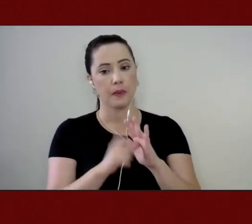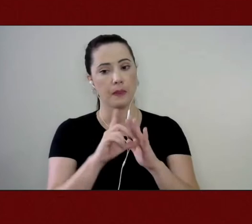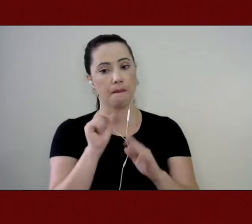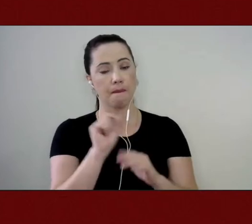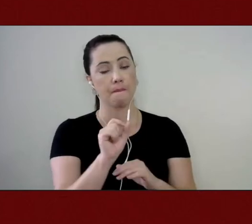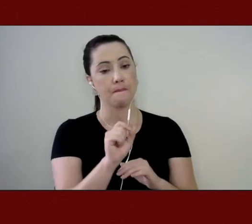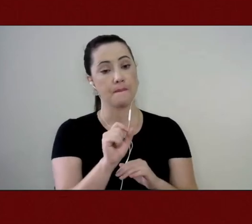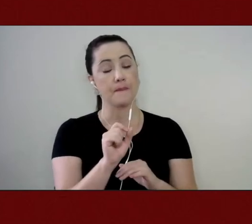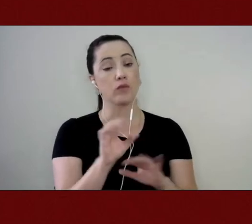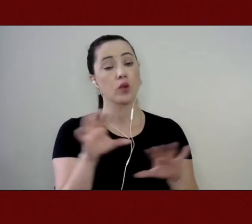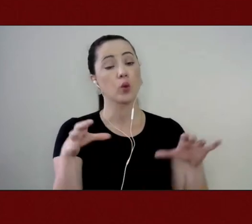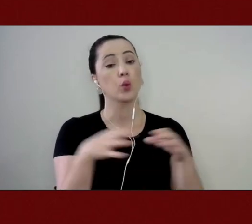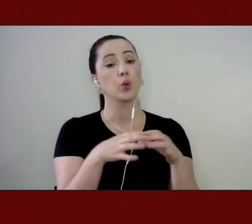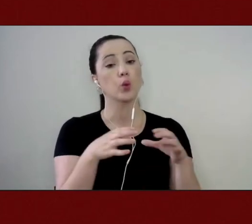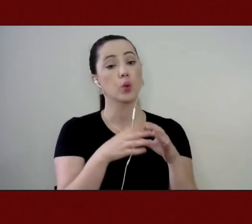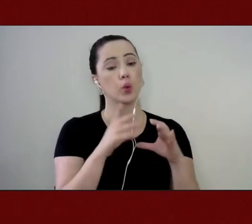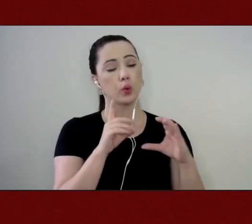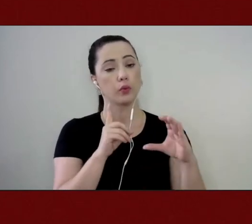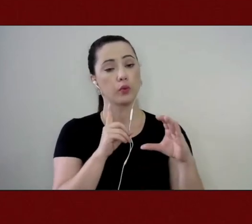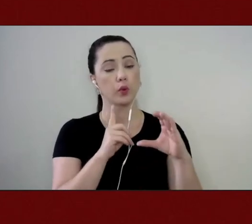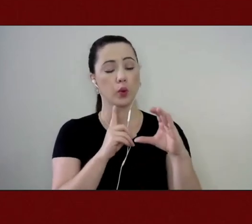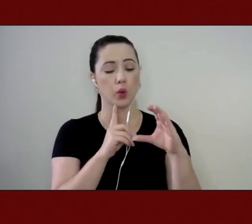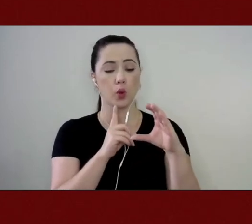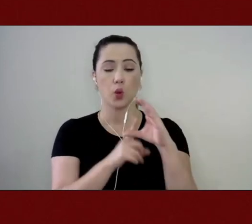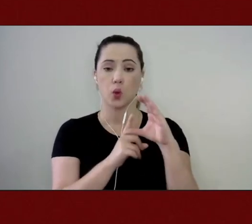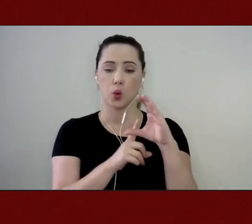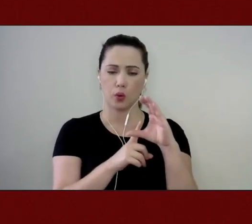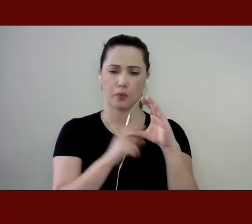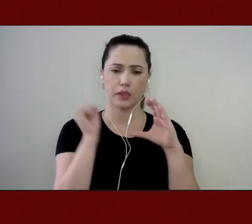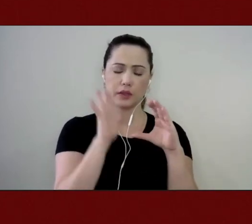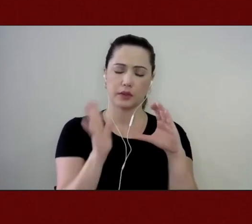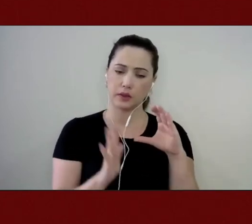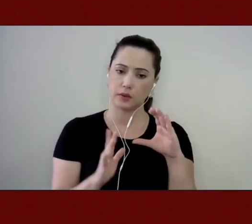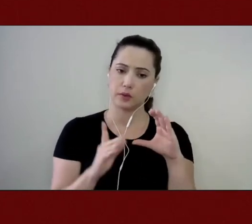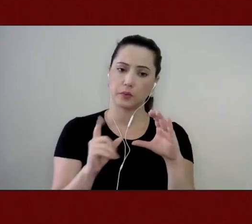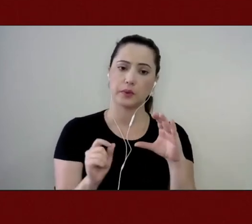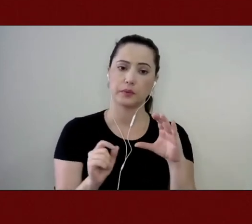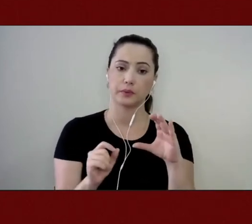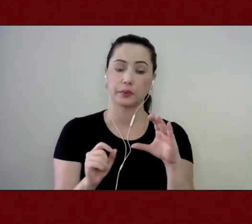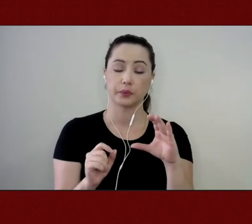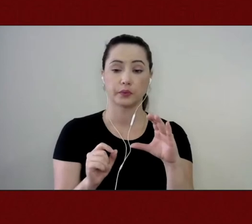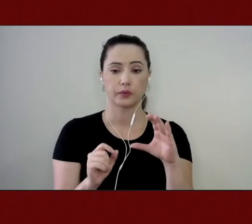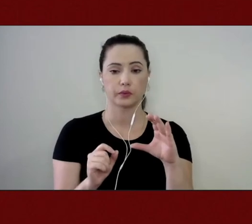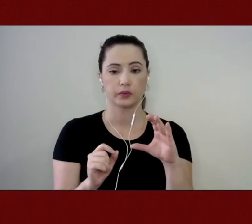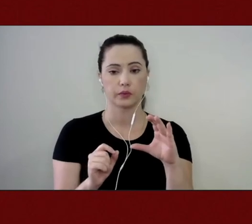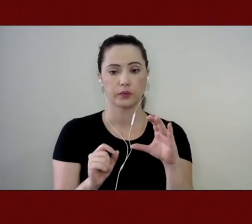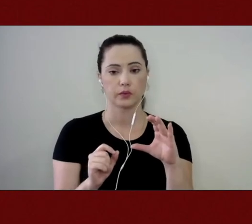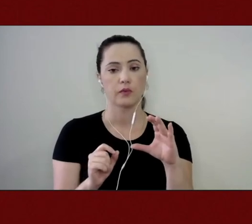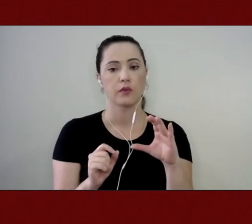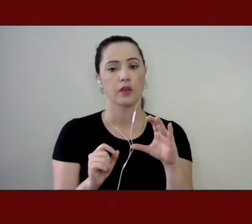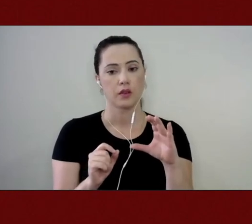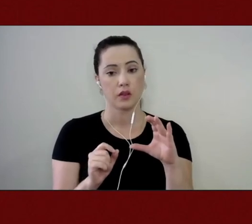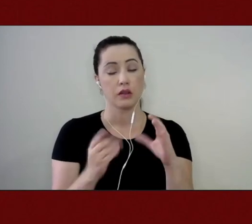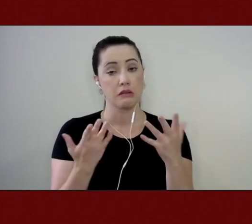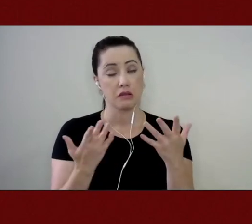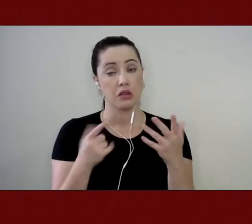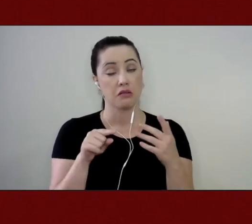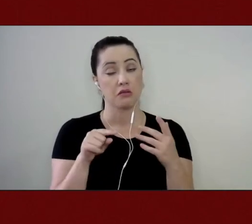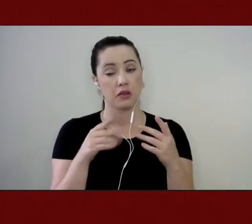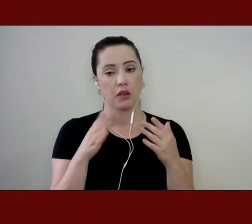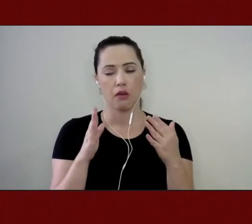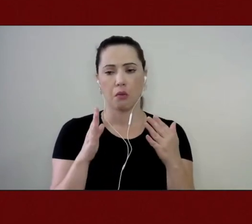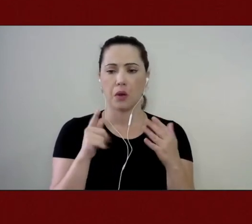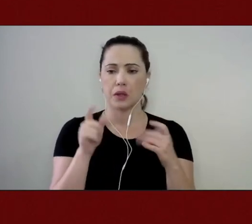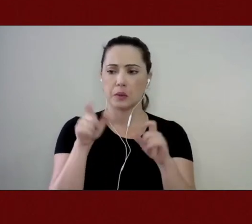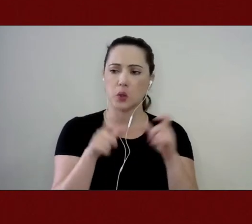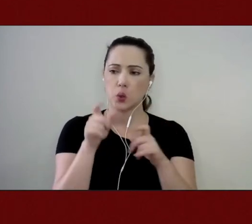Partido Comunista do Brasil, o Partido Comunista Brasileiro, enfim, se tornou um grande polo de atração para